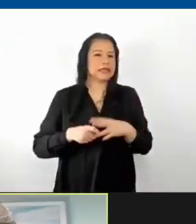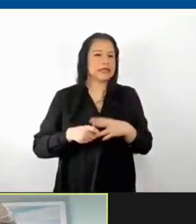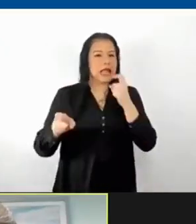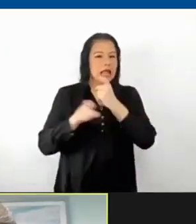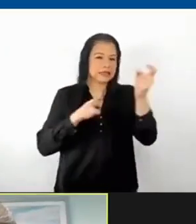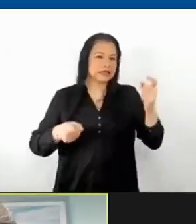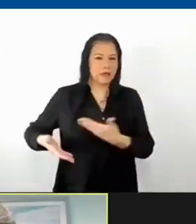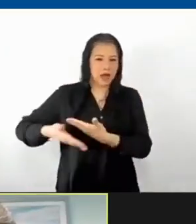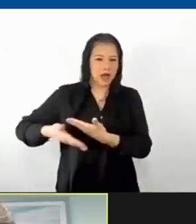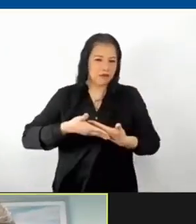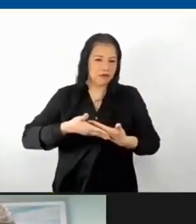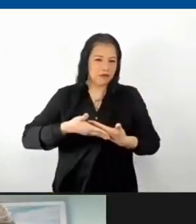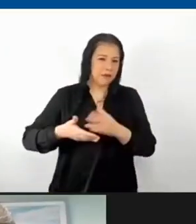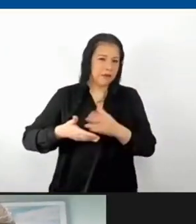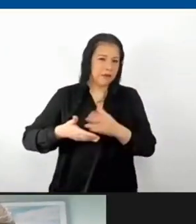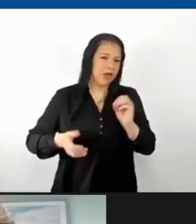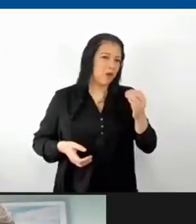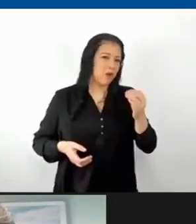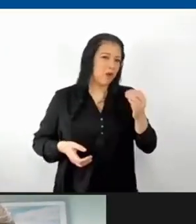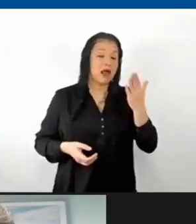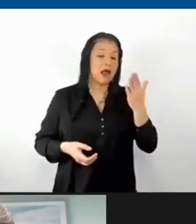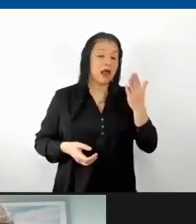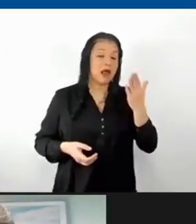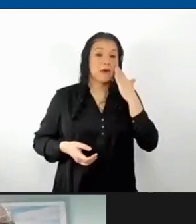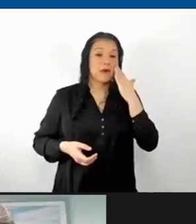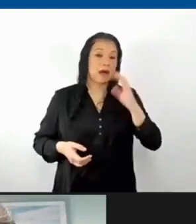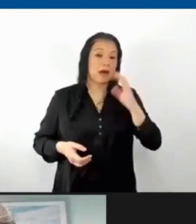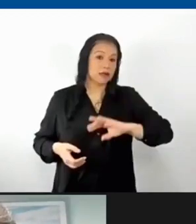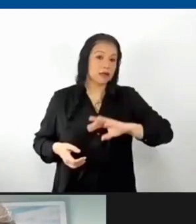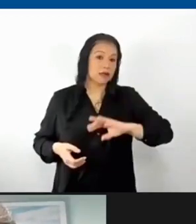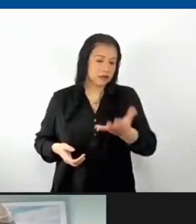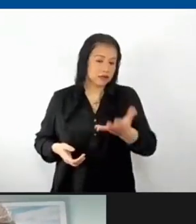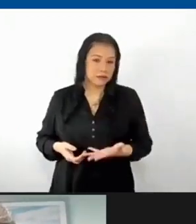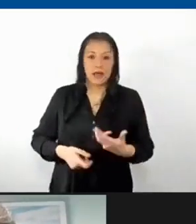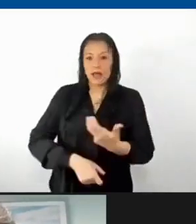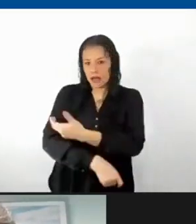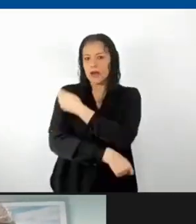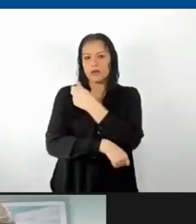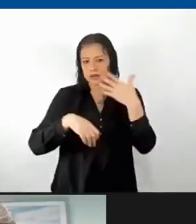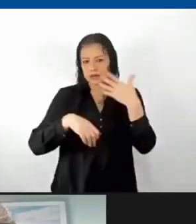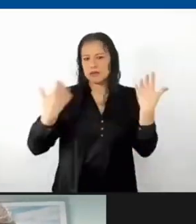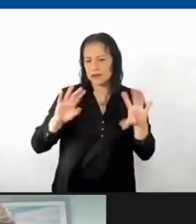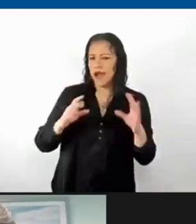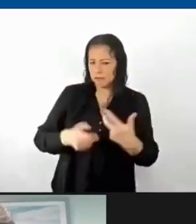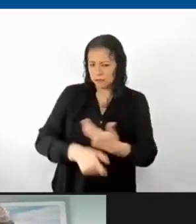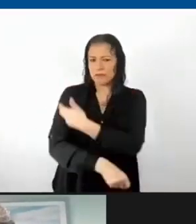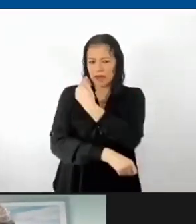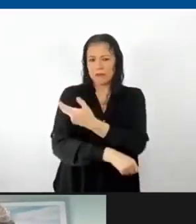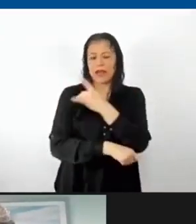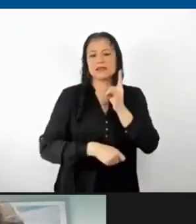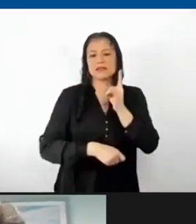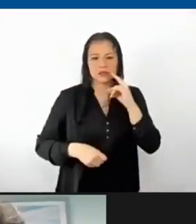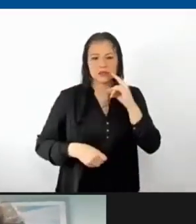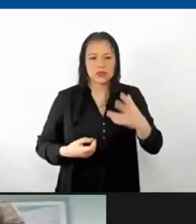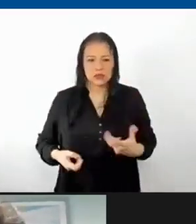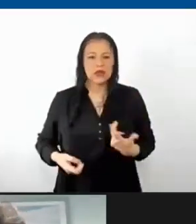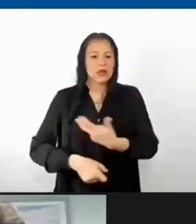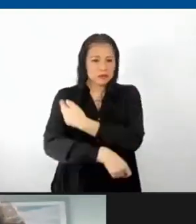madre? Muy bien, la vacunación ya se está haciendo en gestantes. Aquí en Estados Unidos se recomienda la vacunación en